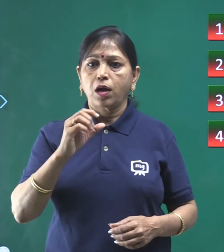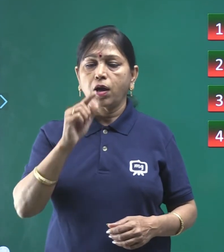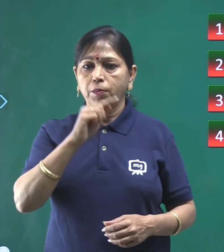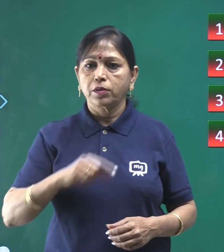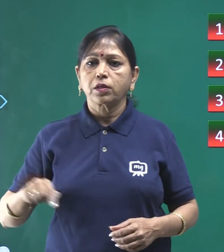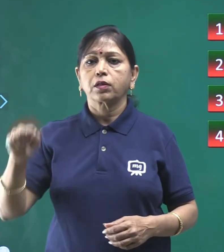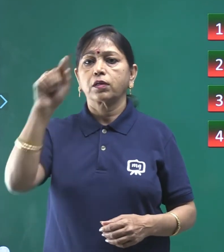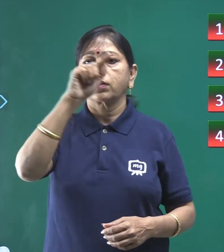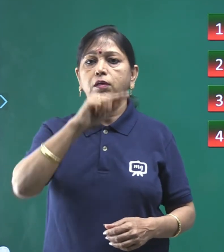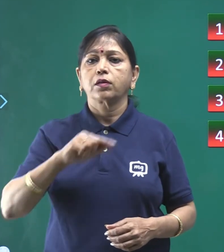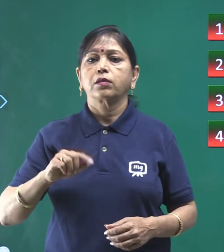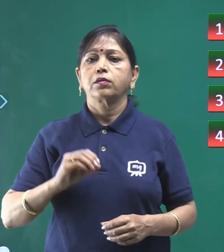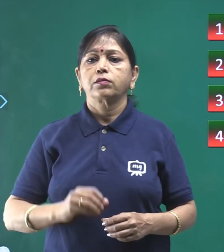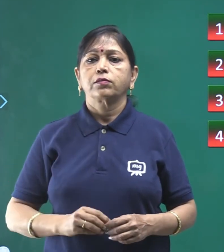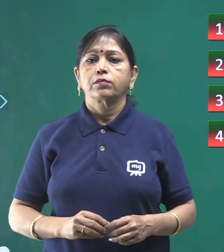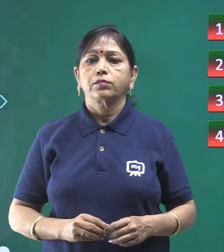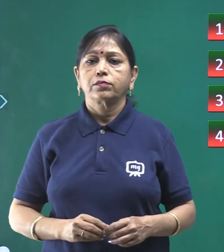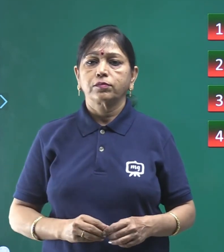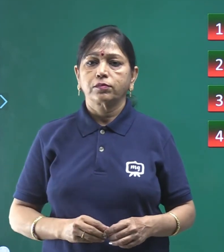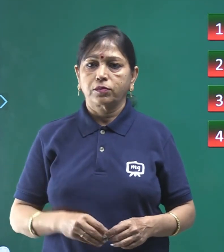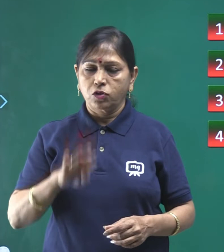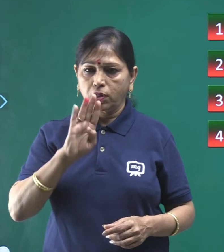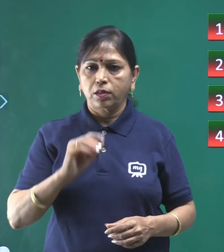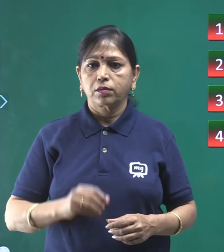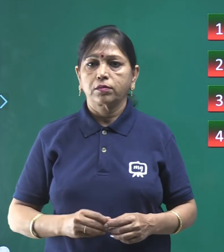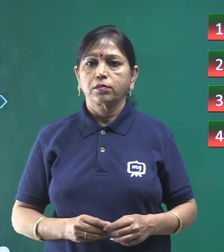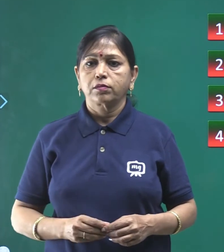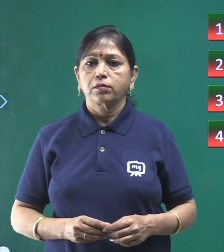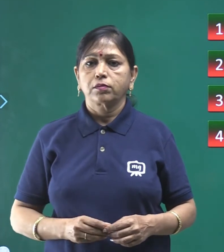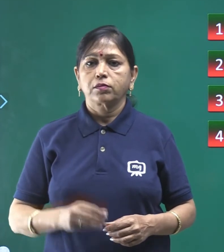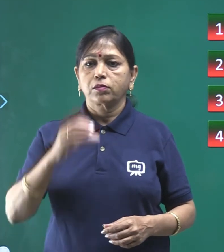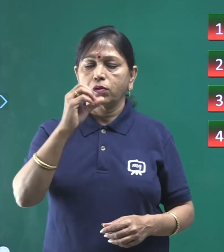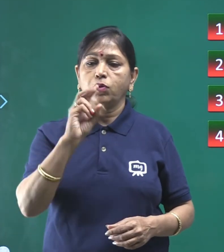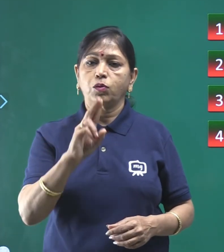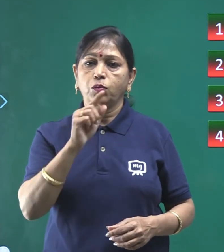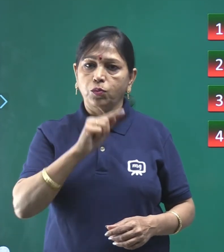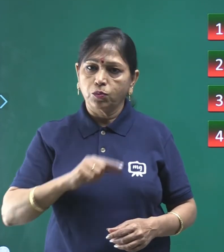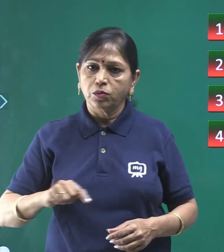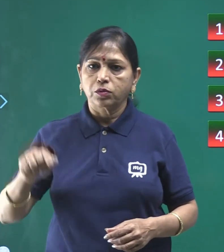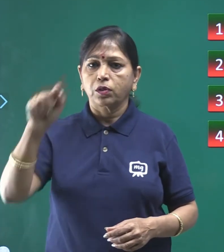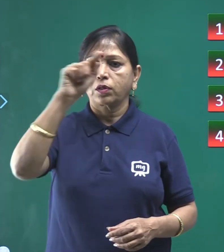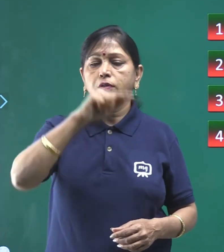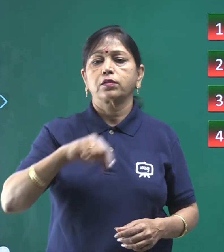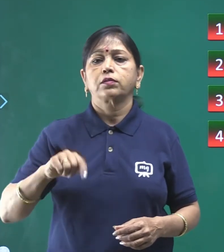चक्र है 84 मोक्ष ईंधन चक्र